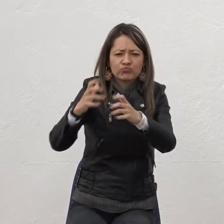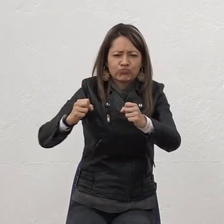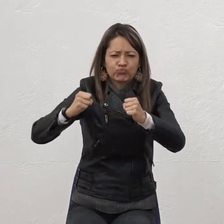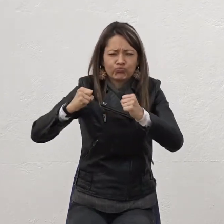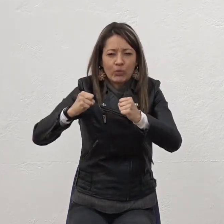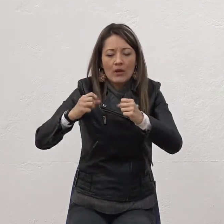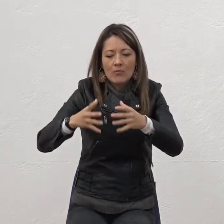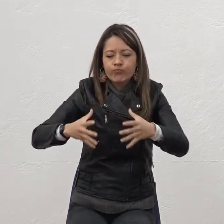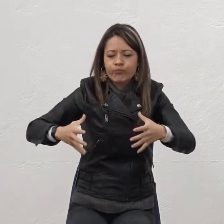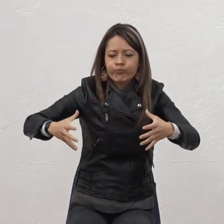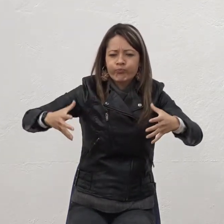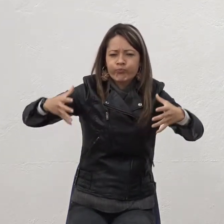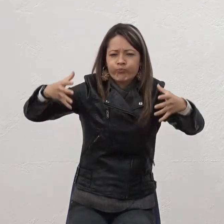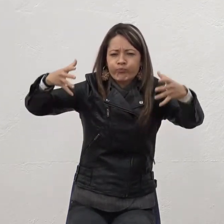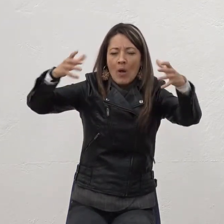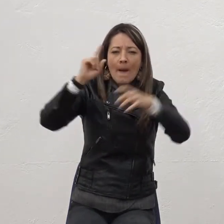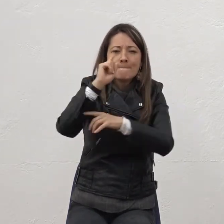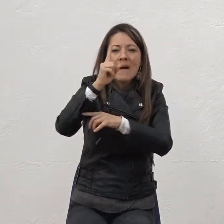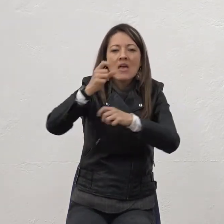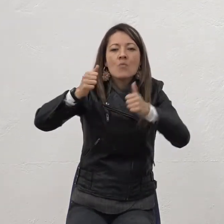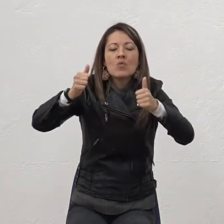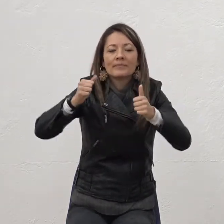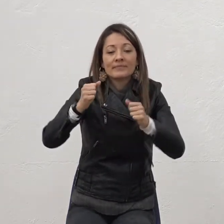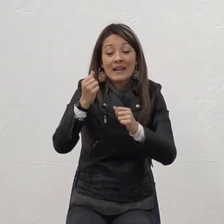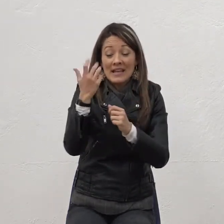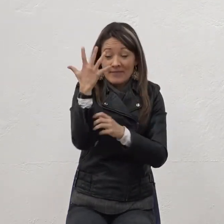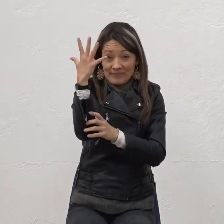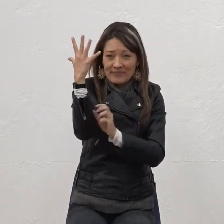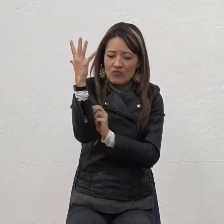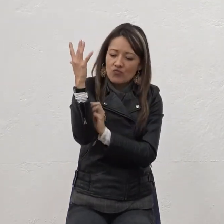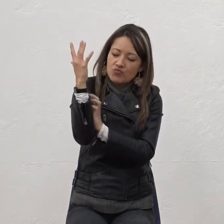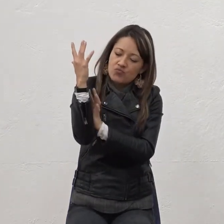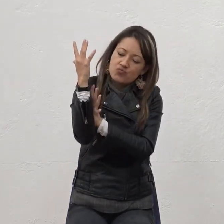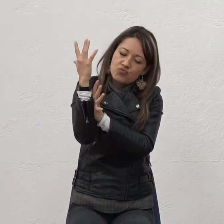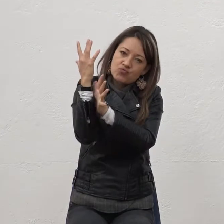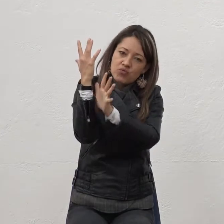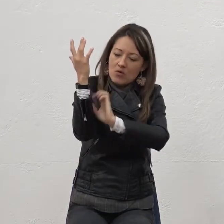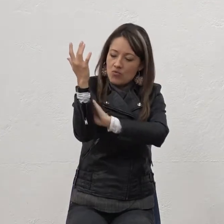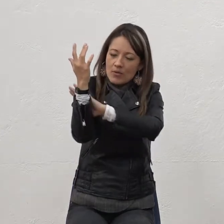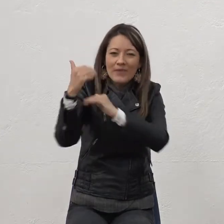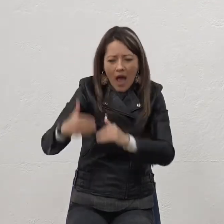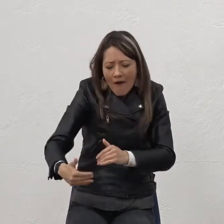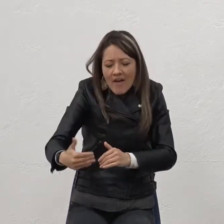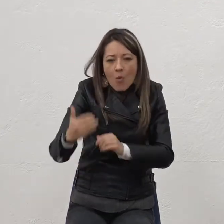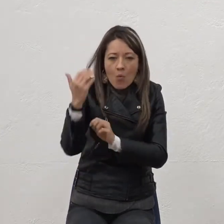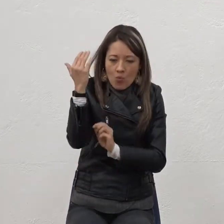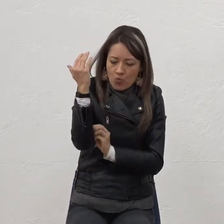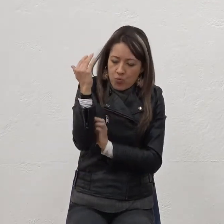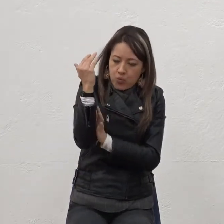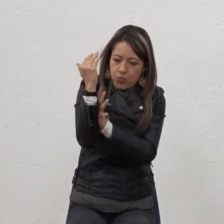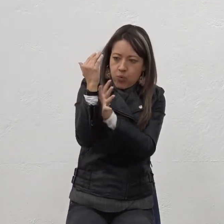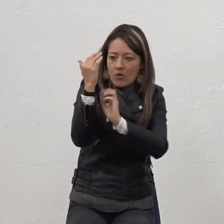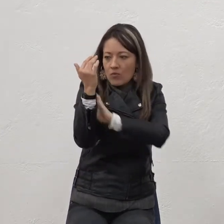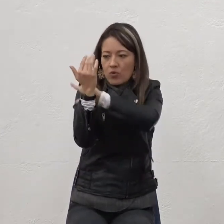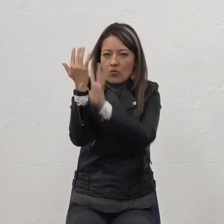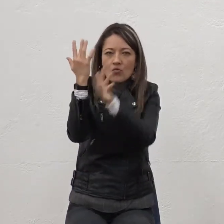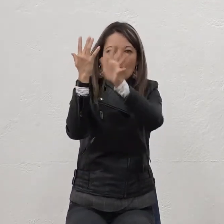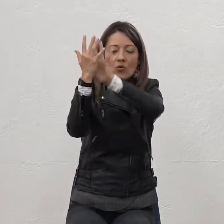madera buena, de alto follaje, y las ramas de ese árbol siempre iniciaban también desde abajo. O sea que para